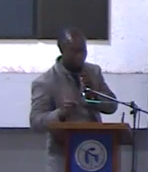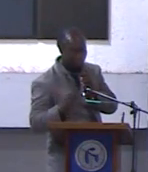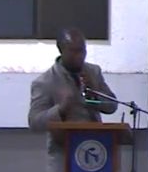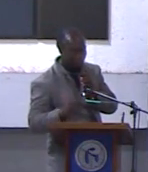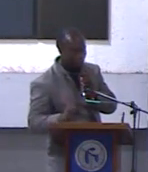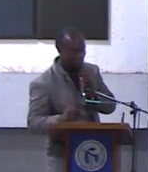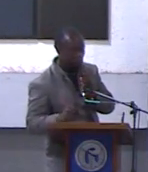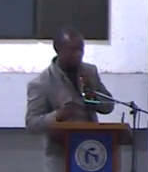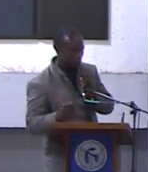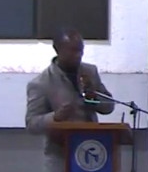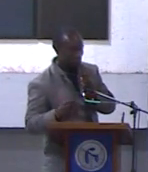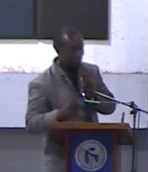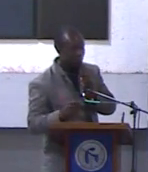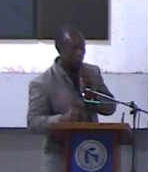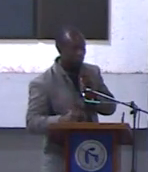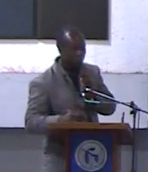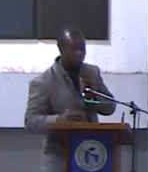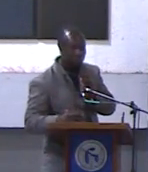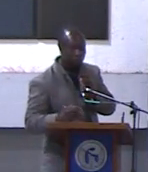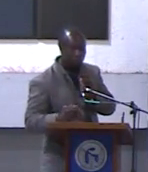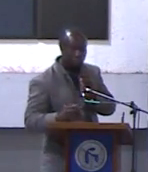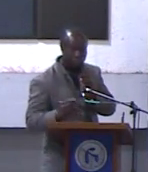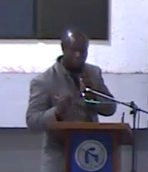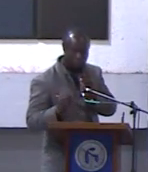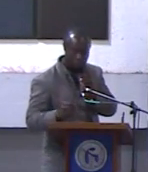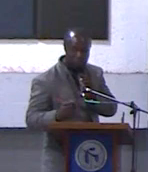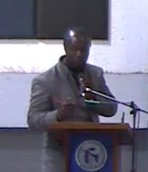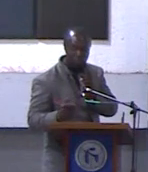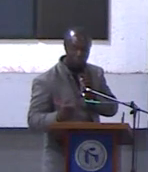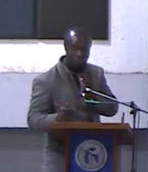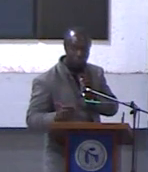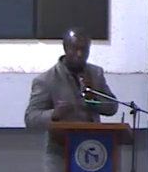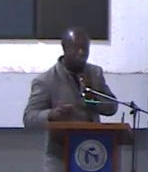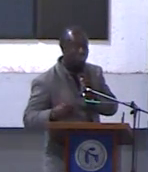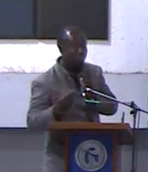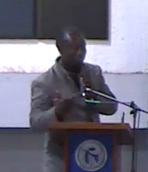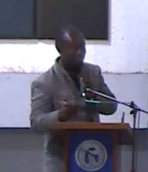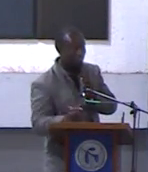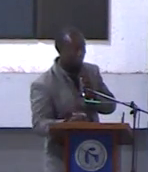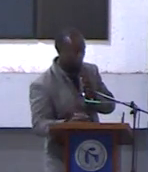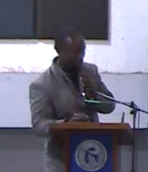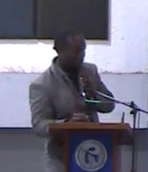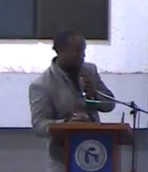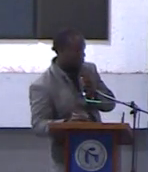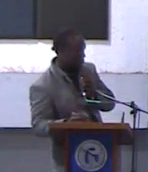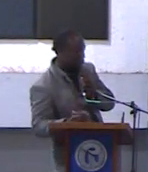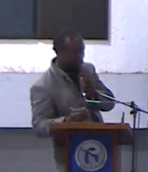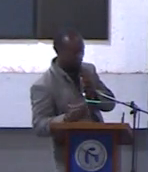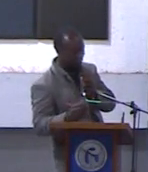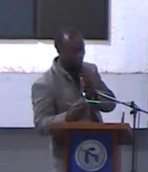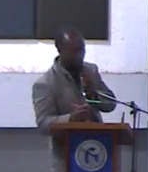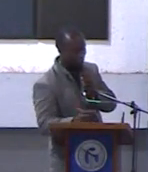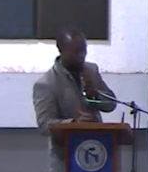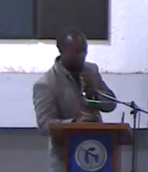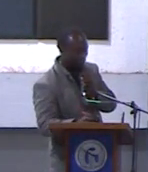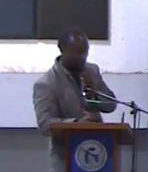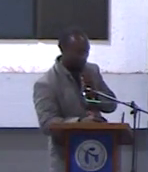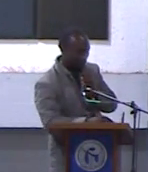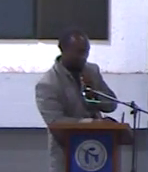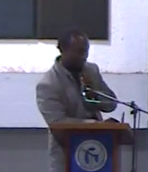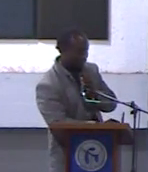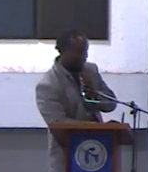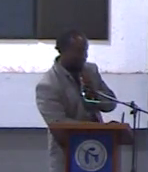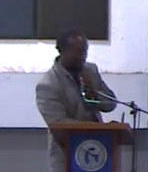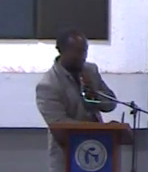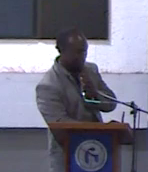maestras maestros profesores profesoras sino también los estudiantes digamos en ese proceso de aportar